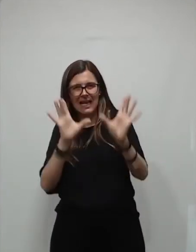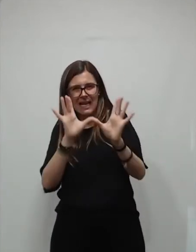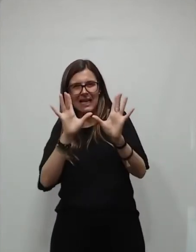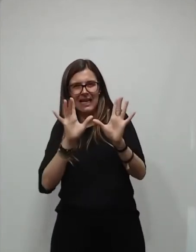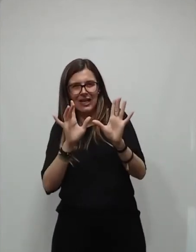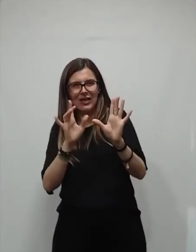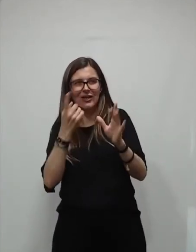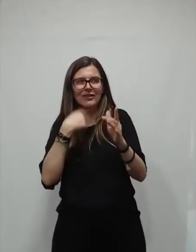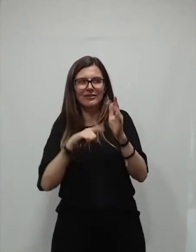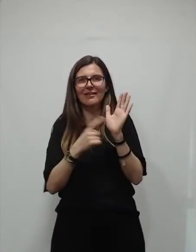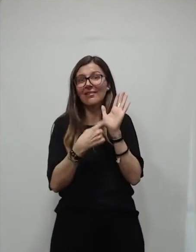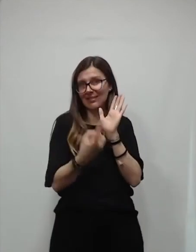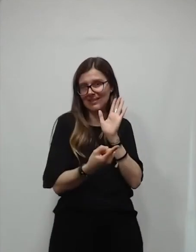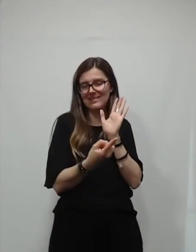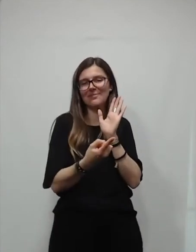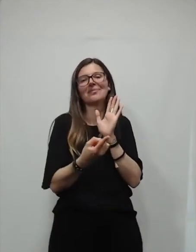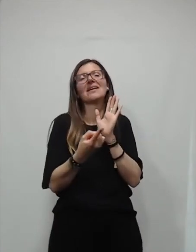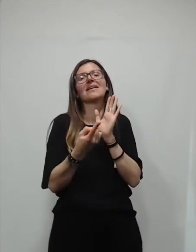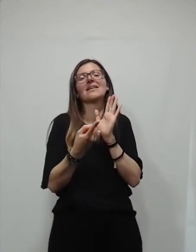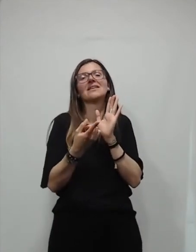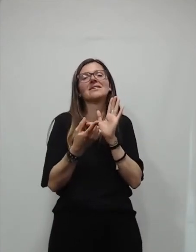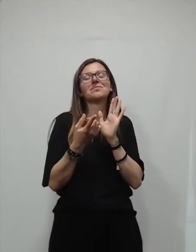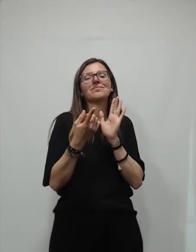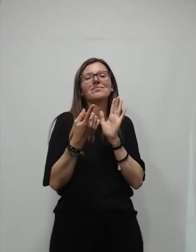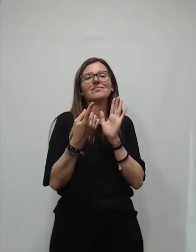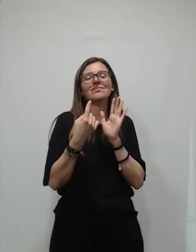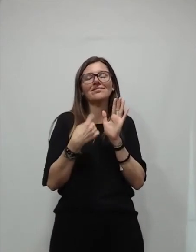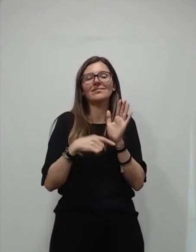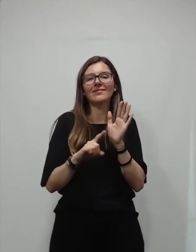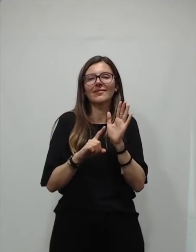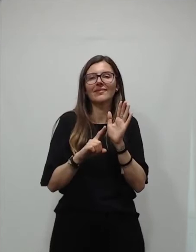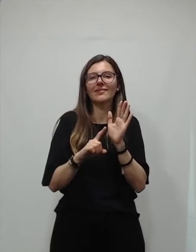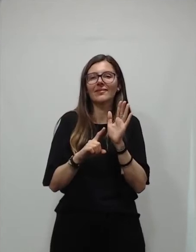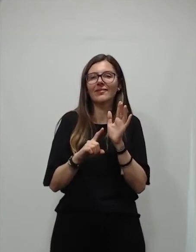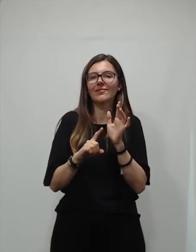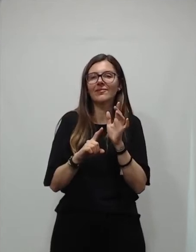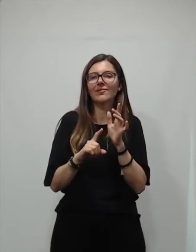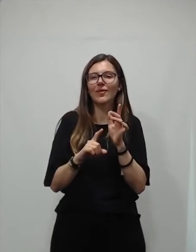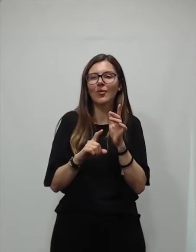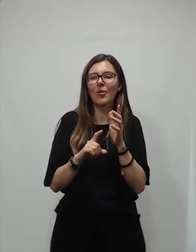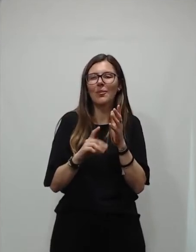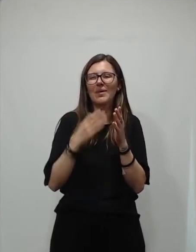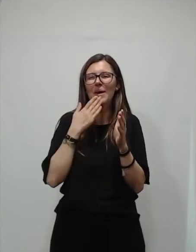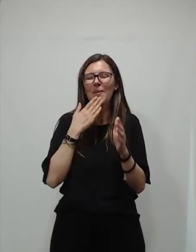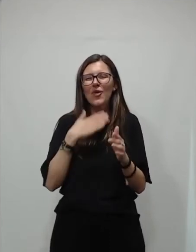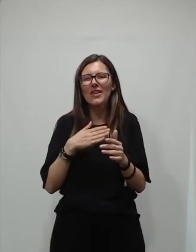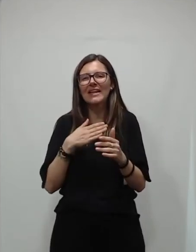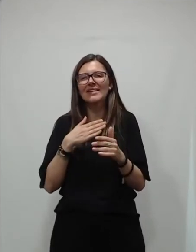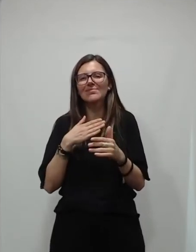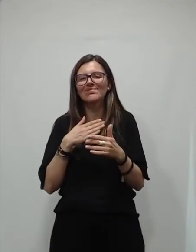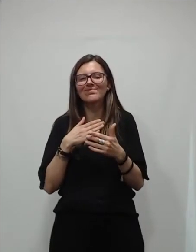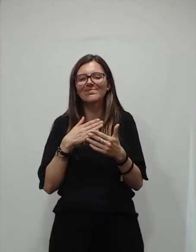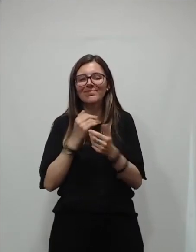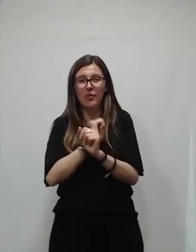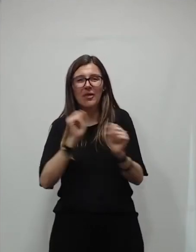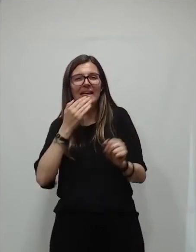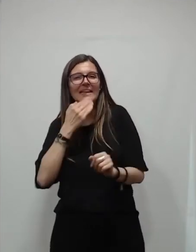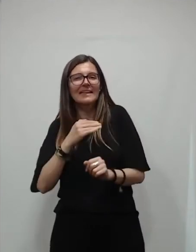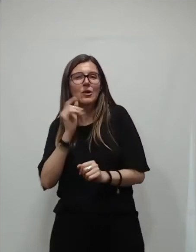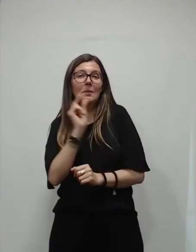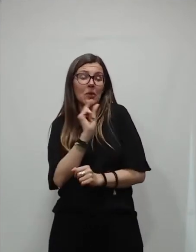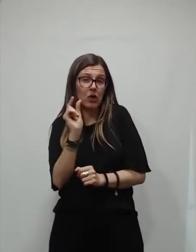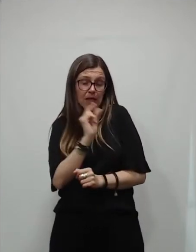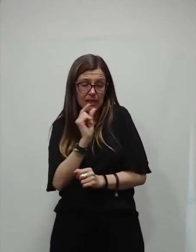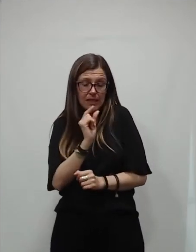en donde nos da de alguna forma un lineamiento para entender qué es para la justicia